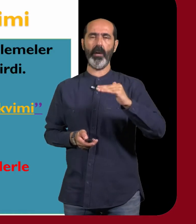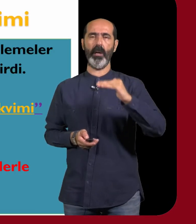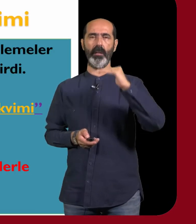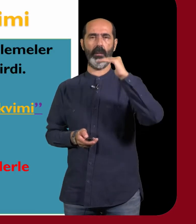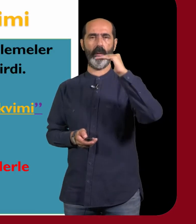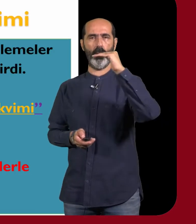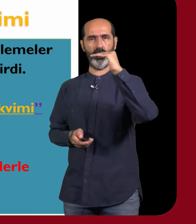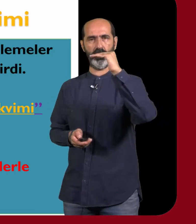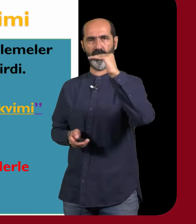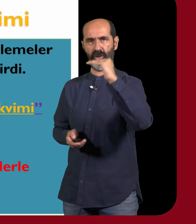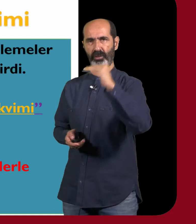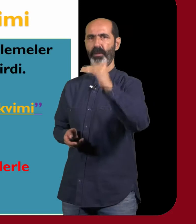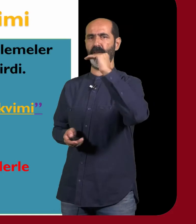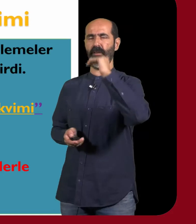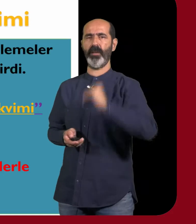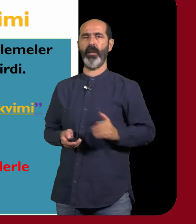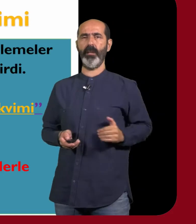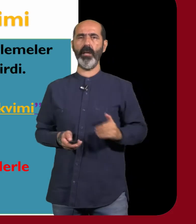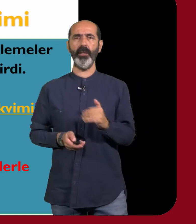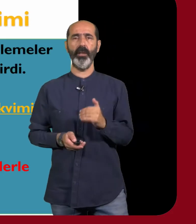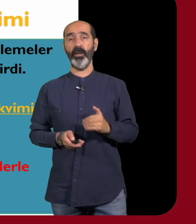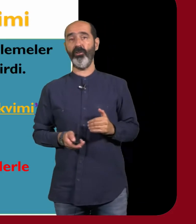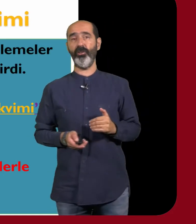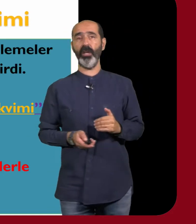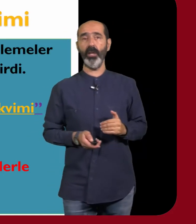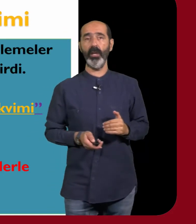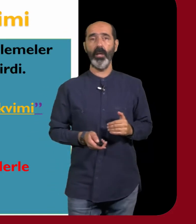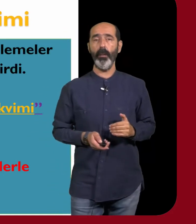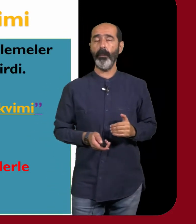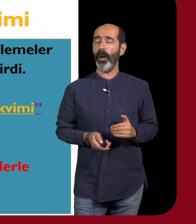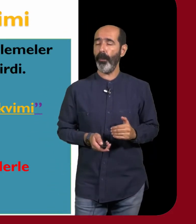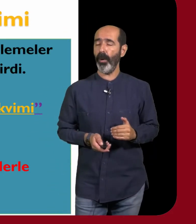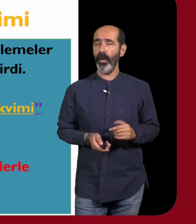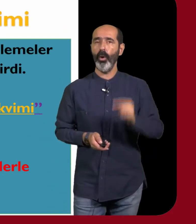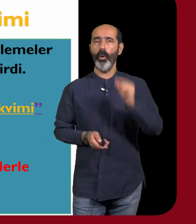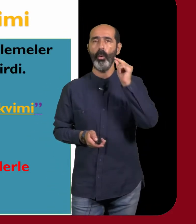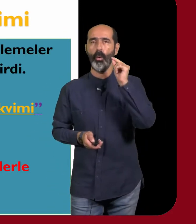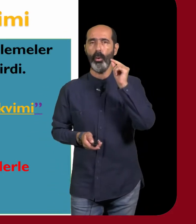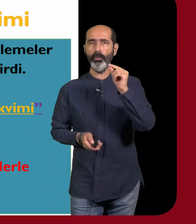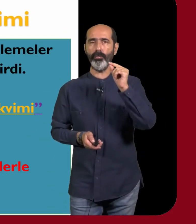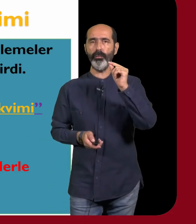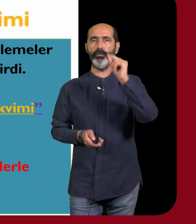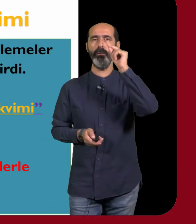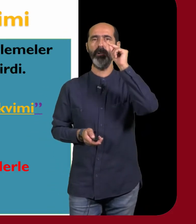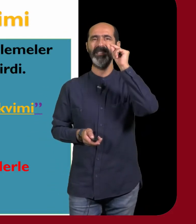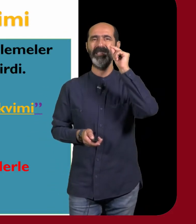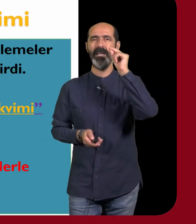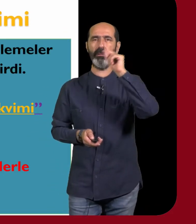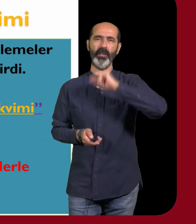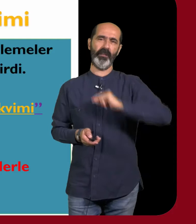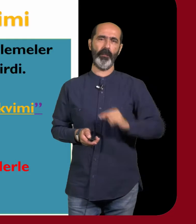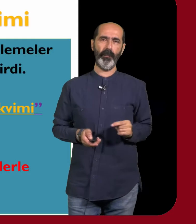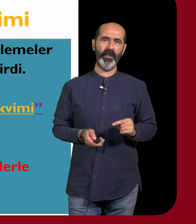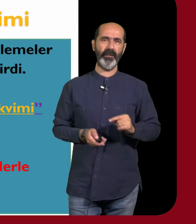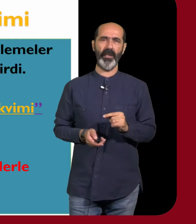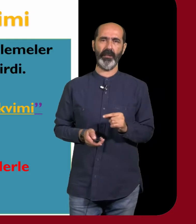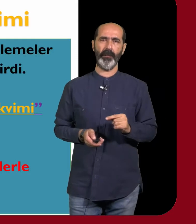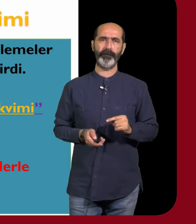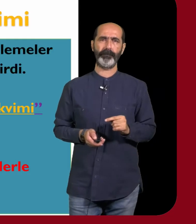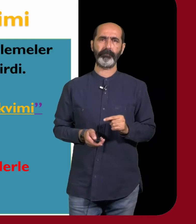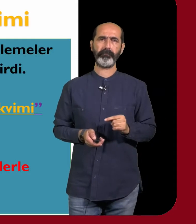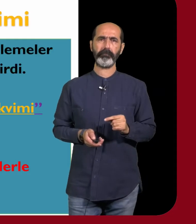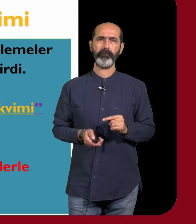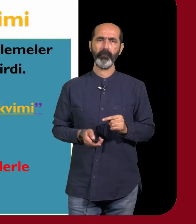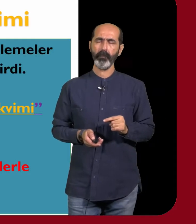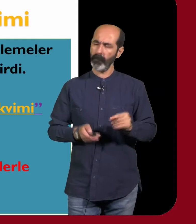tam anlamıyla ortaya çıkmasını sağlayan kişi pa pa pa 13. grego resimli bir